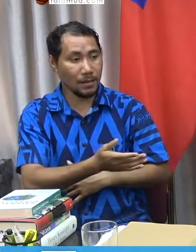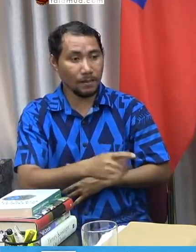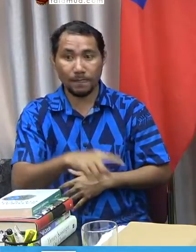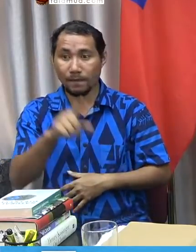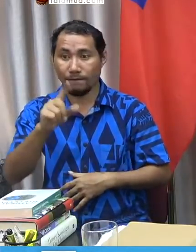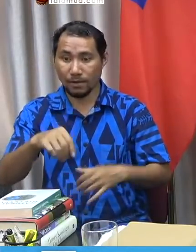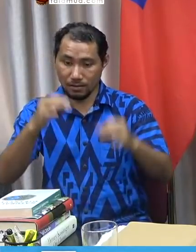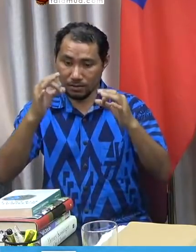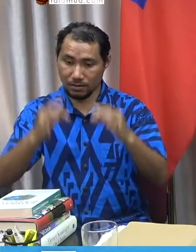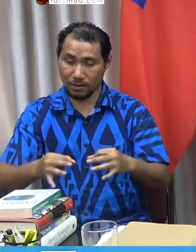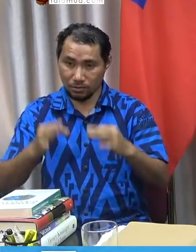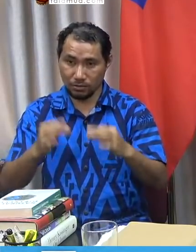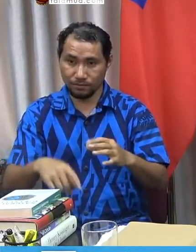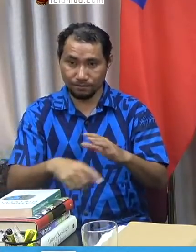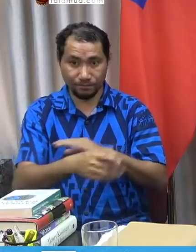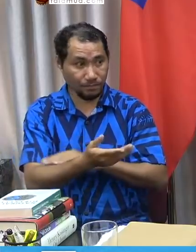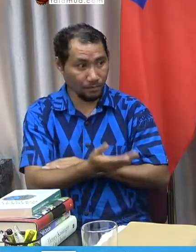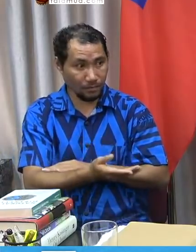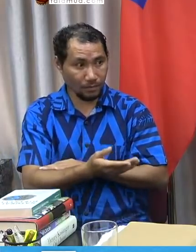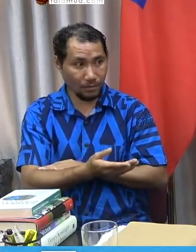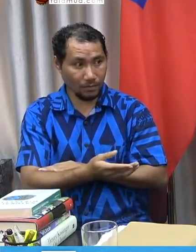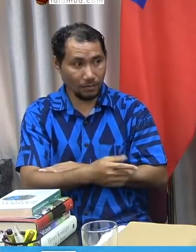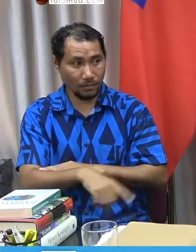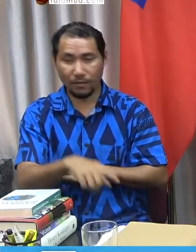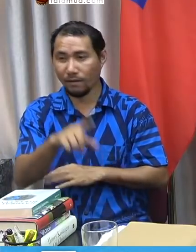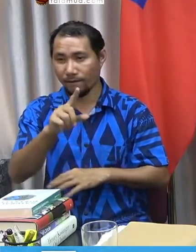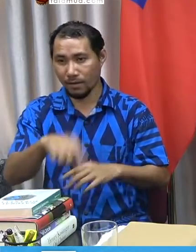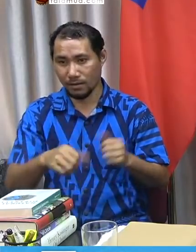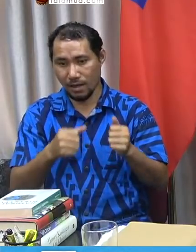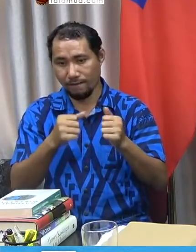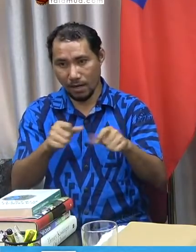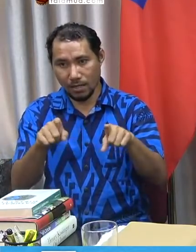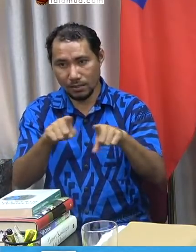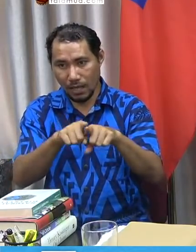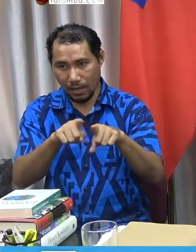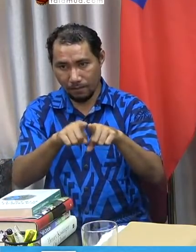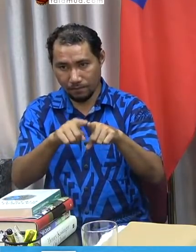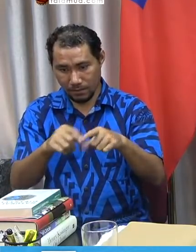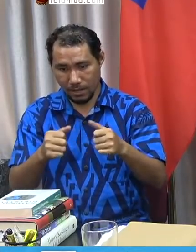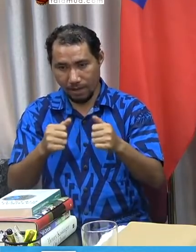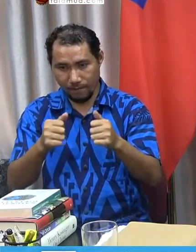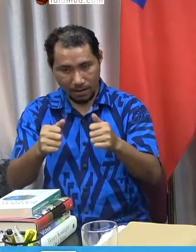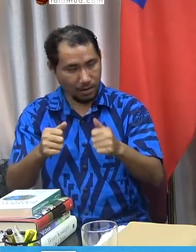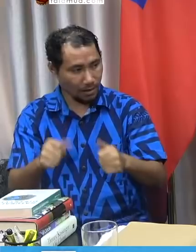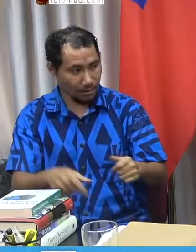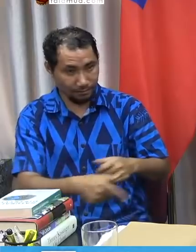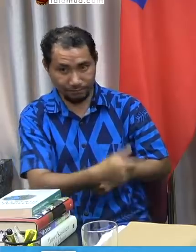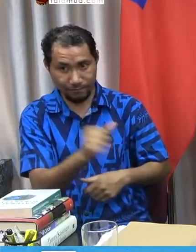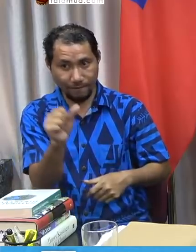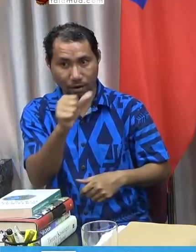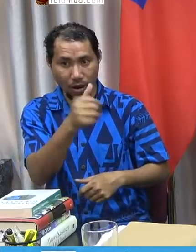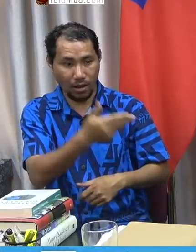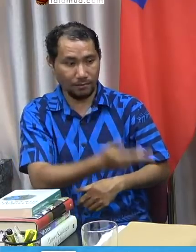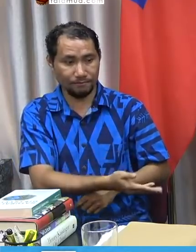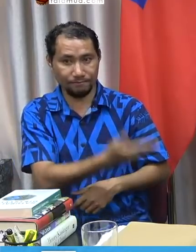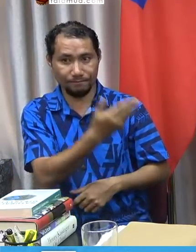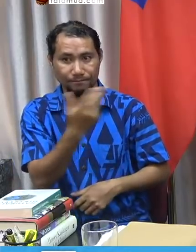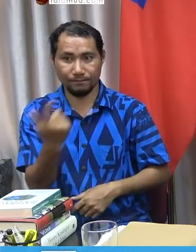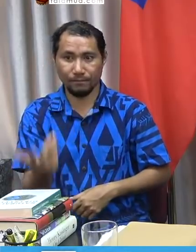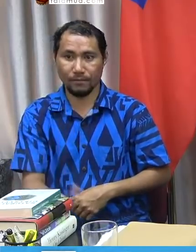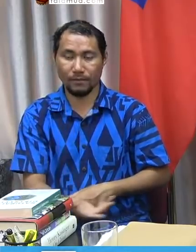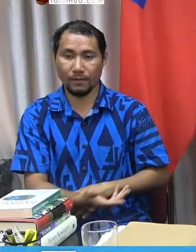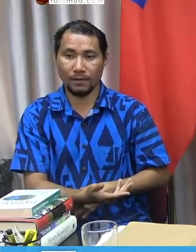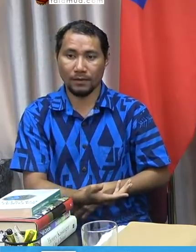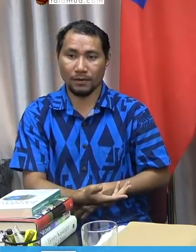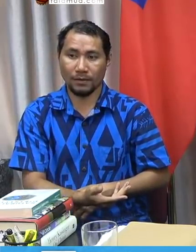tau mana whai se tāwale peo tāwale ia mauti wheo ai Land Cruiser ia o le vaenga lana